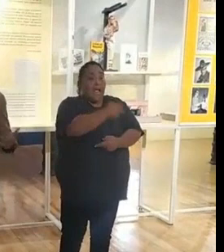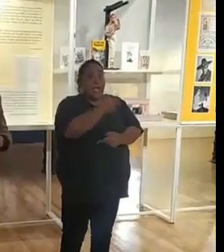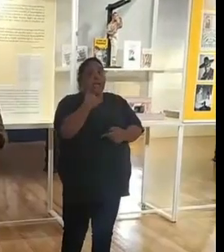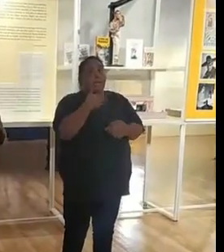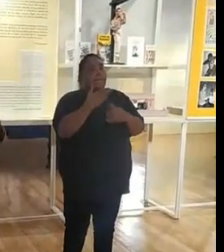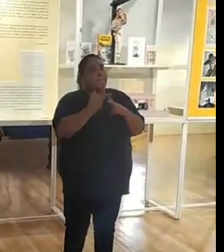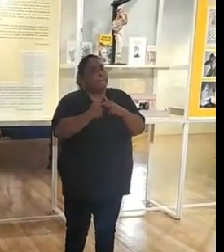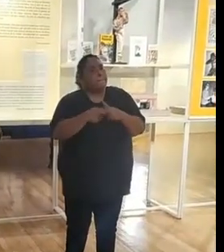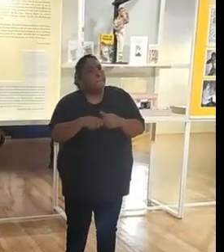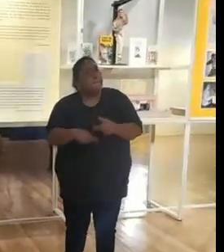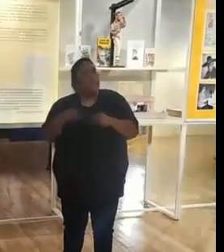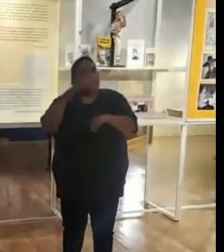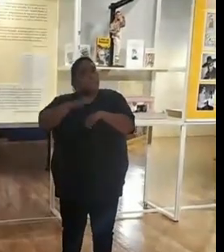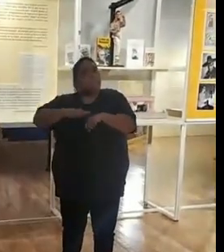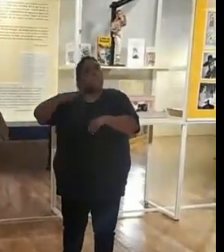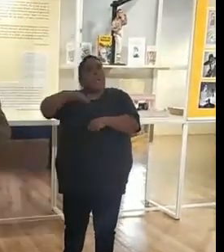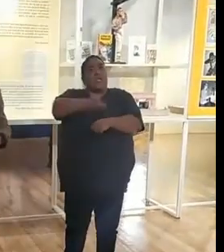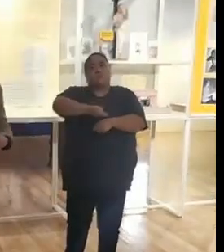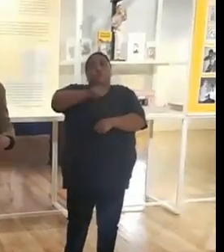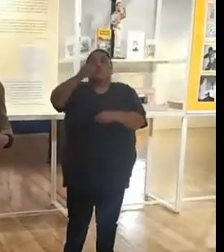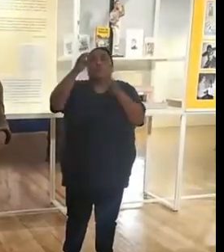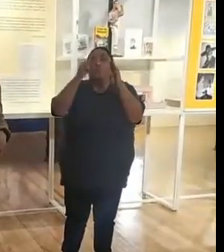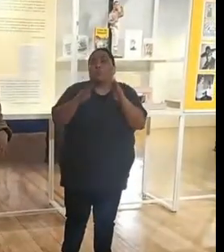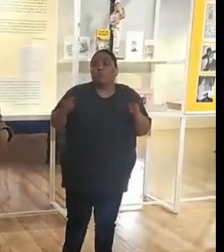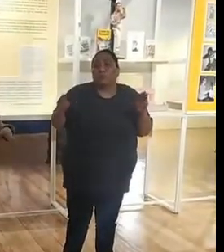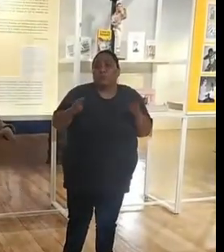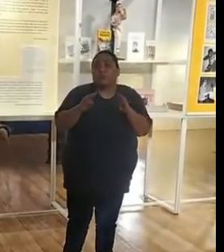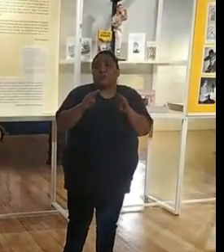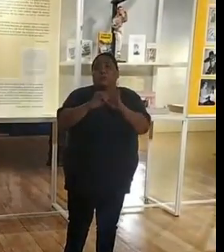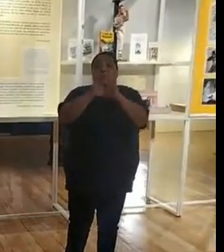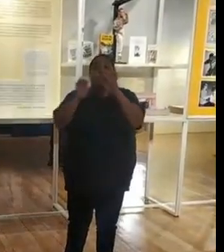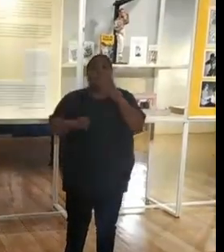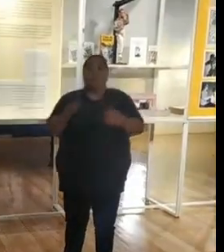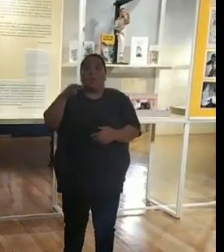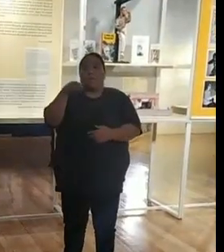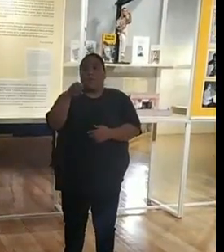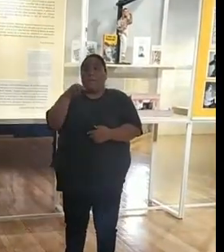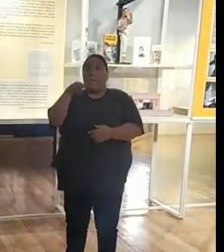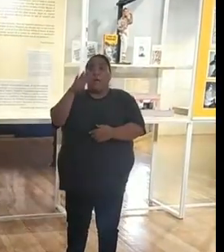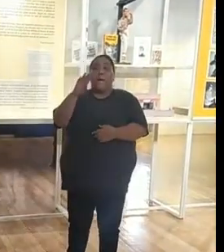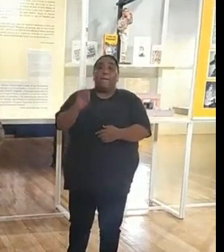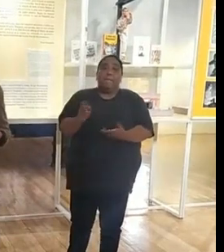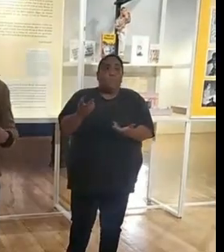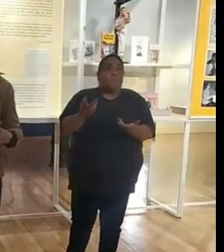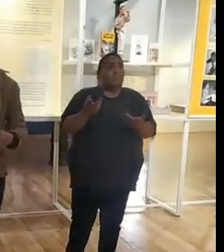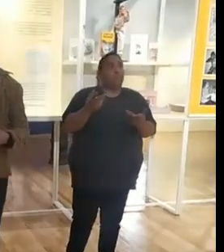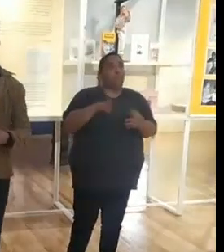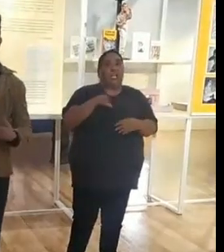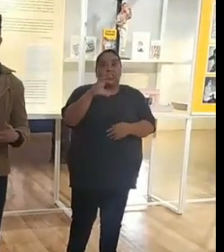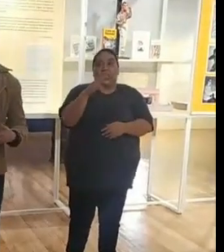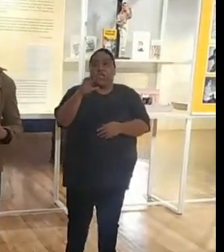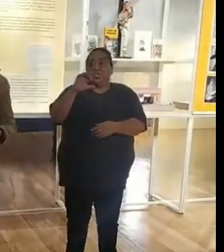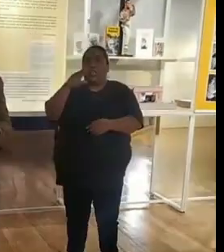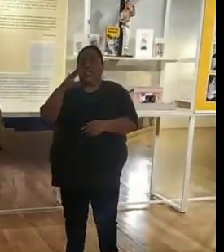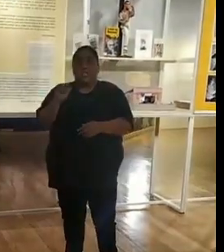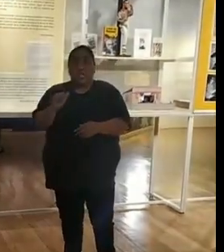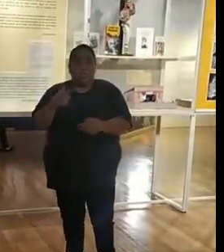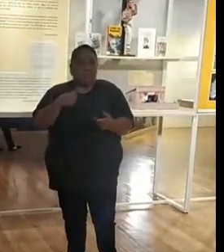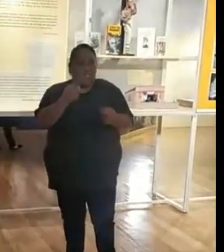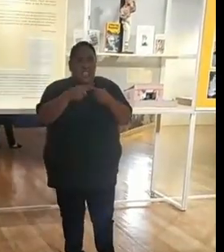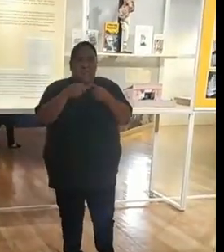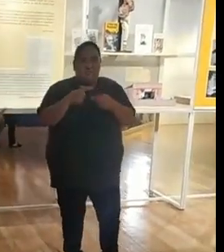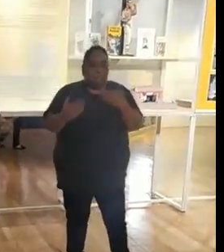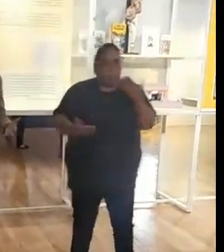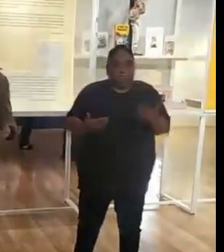un poco más otros tipos de música, como fue el mambo, el cha-cha-cha, incluso se llegó